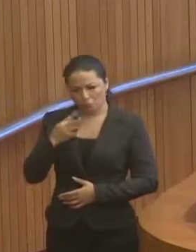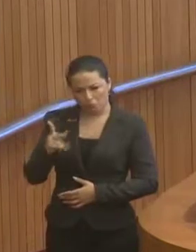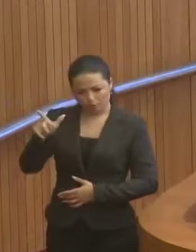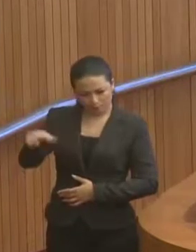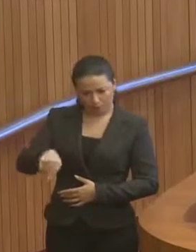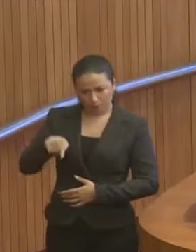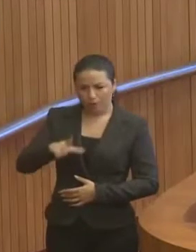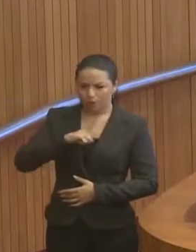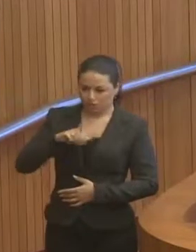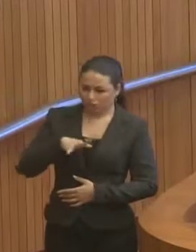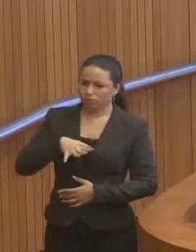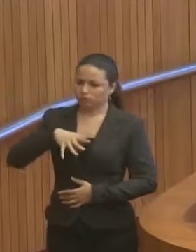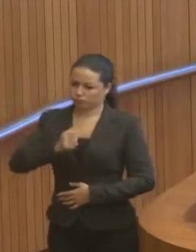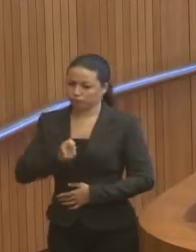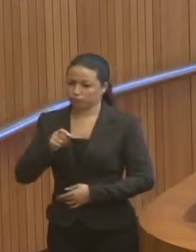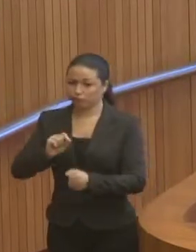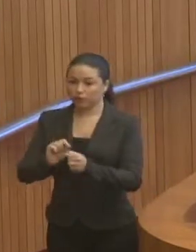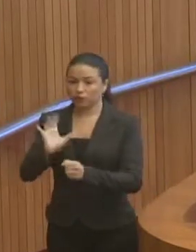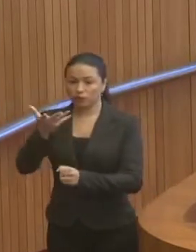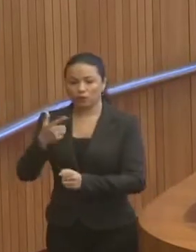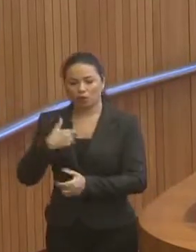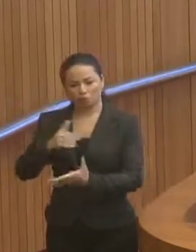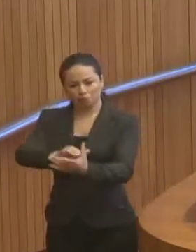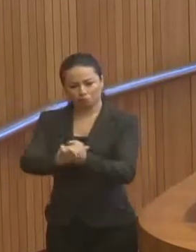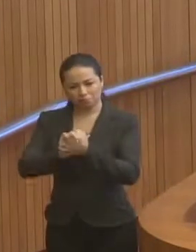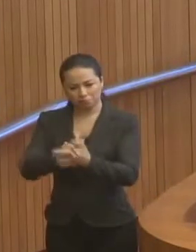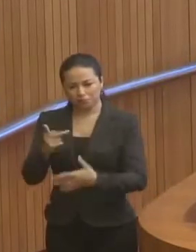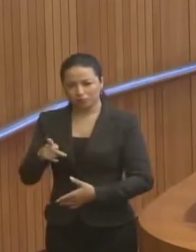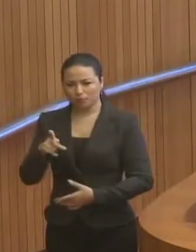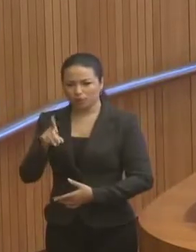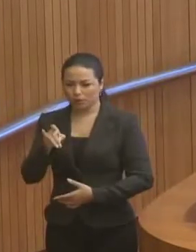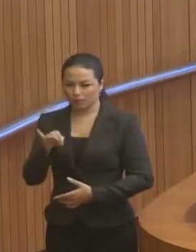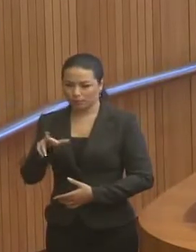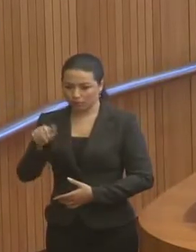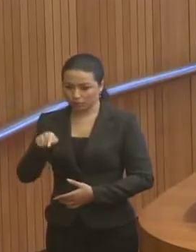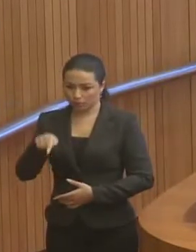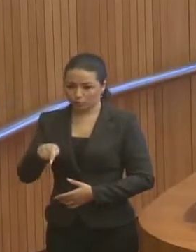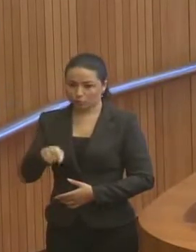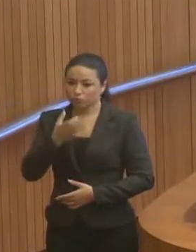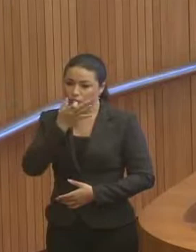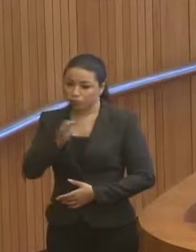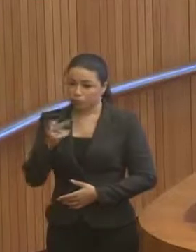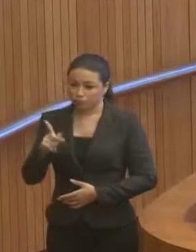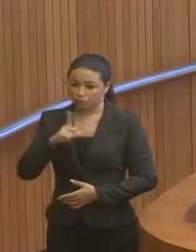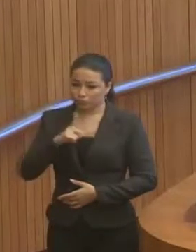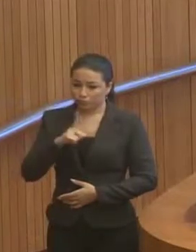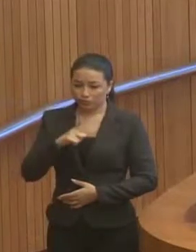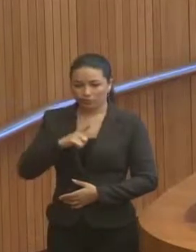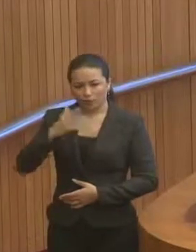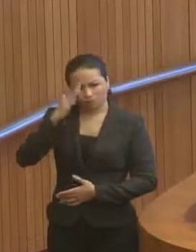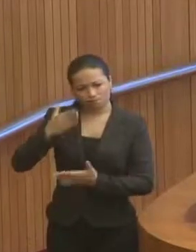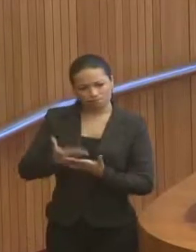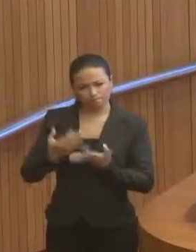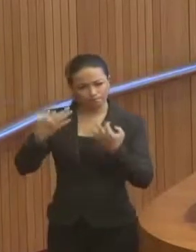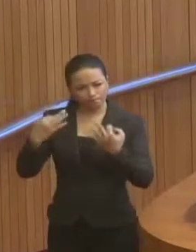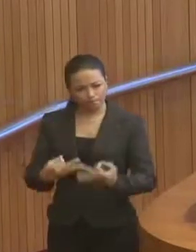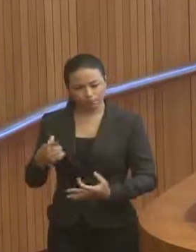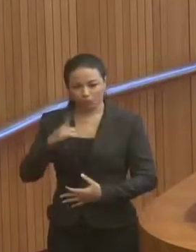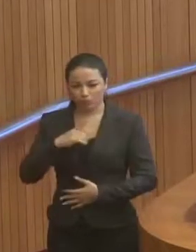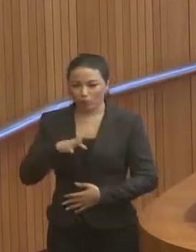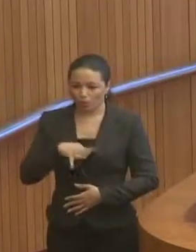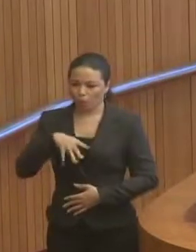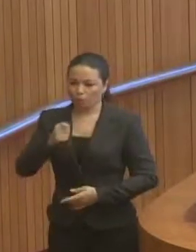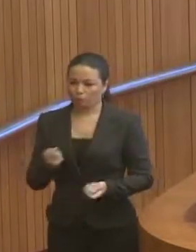cumprir. Parabenizo a desembargadora Solange pela atitude que teve, e eu tenho certeza que terá